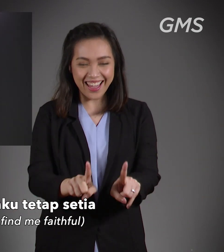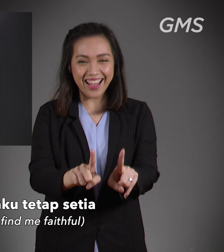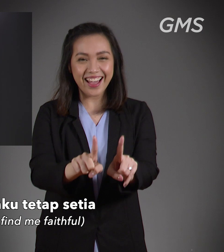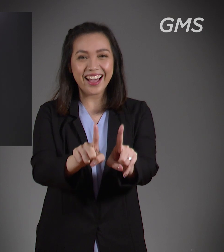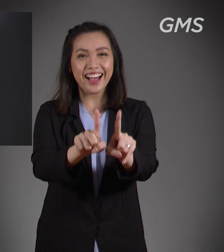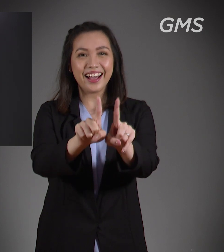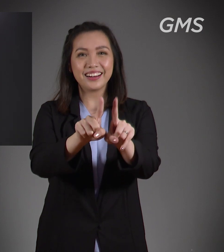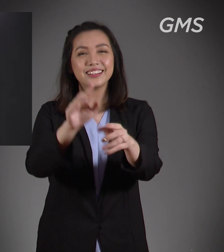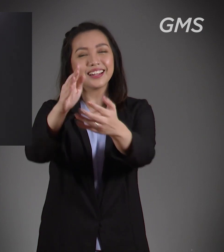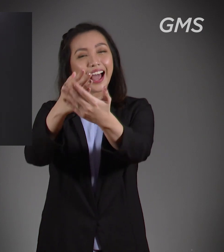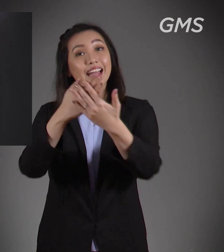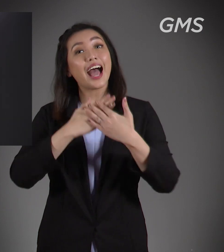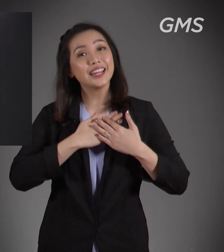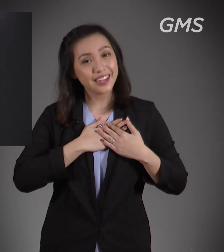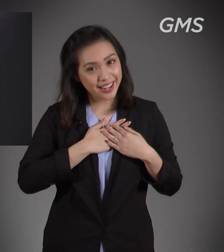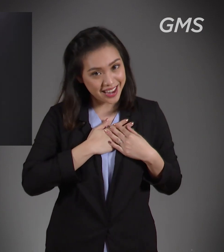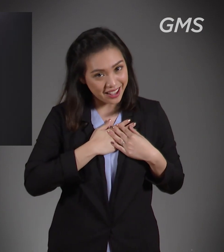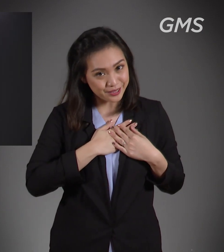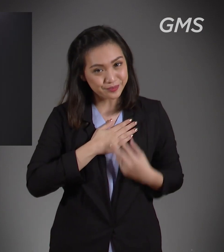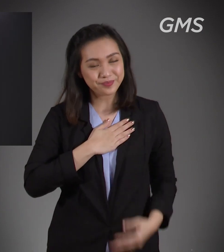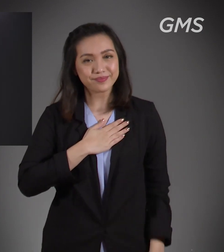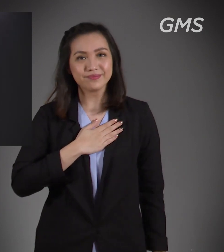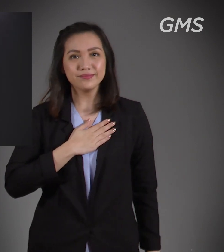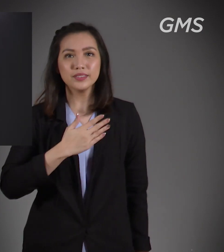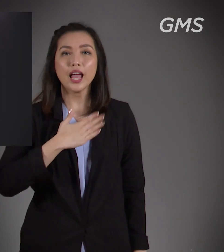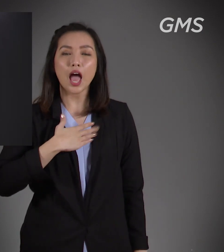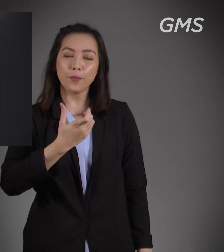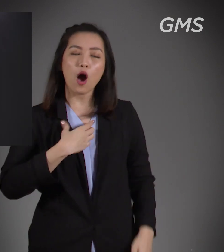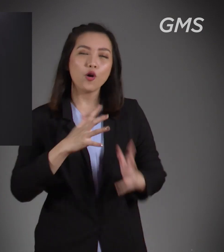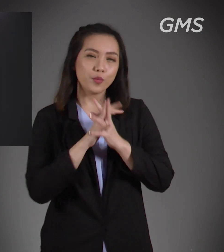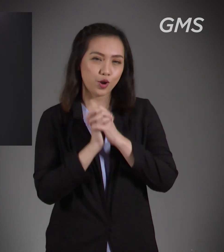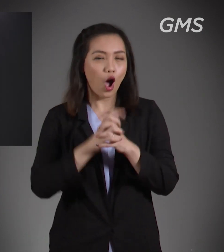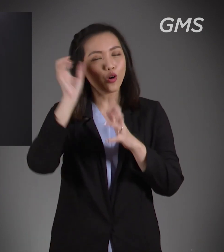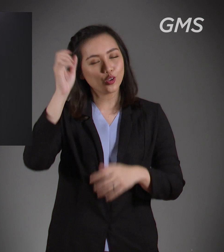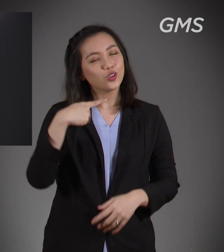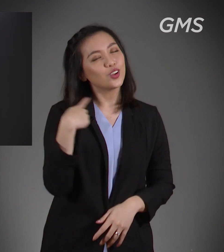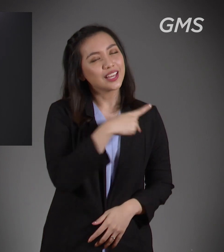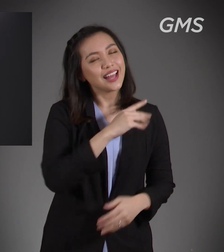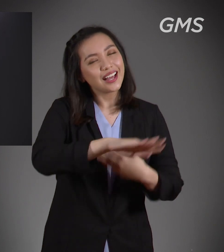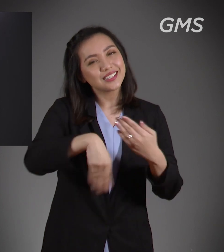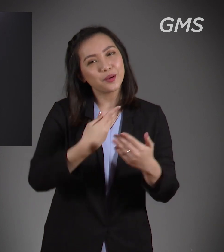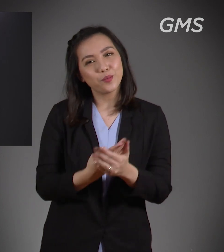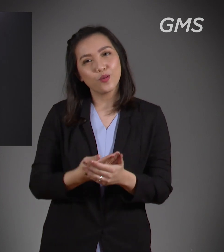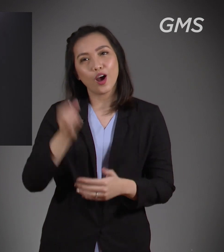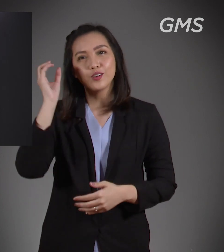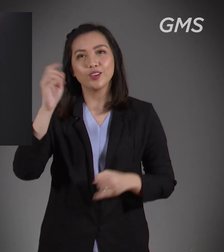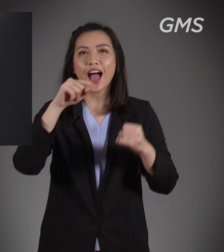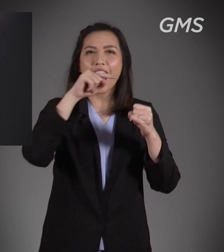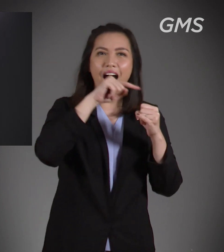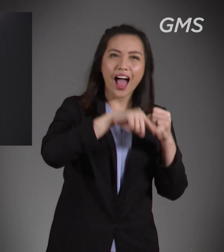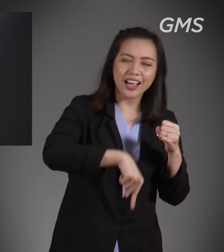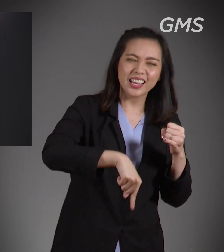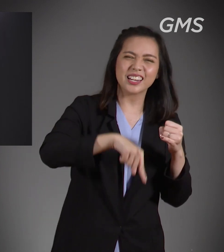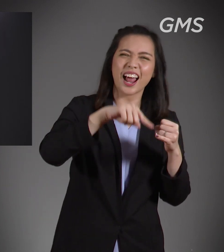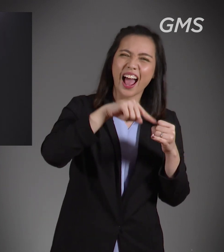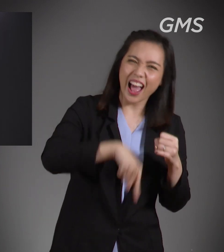setia. Letakkan tangannya di dada Anda sekalian. Mari saya berdoa untuk kita semuanya di akhir ujung